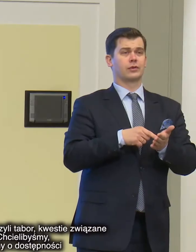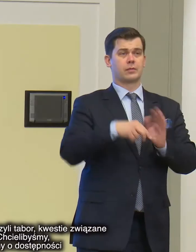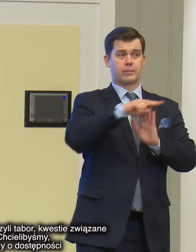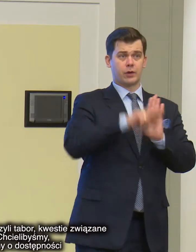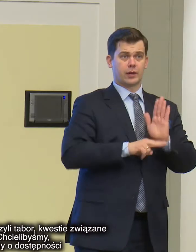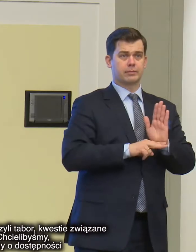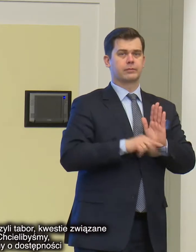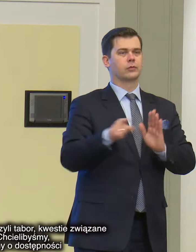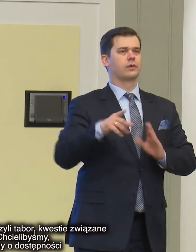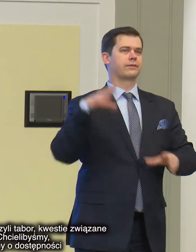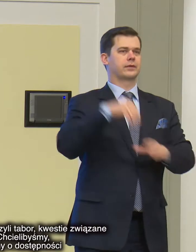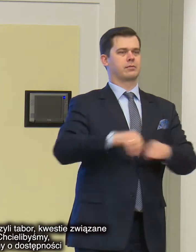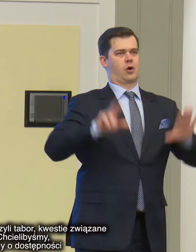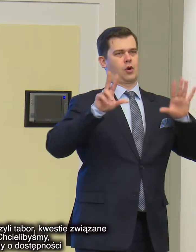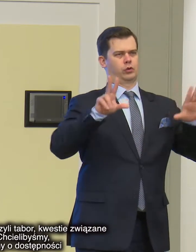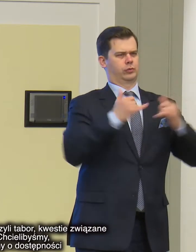ma 8